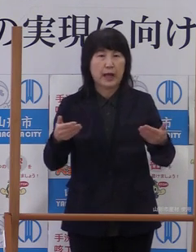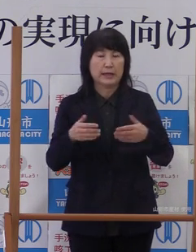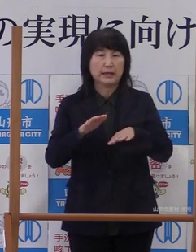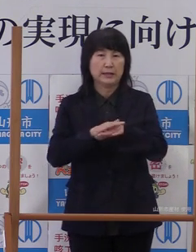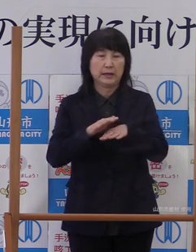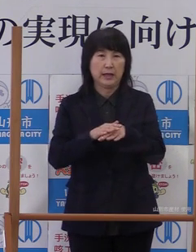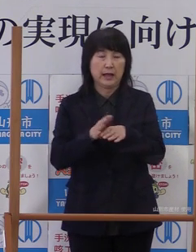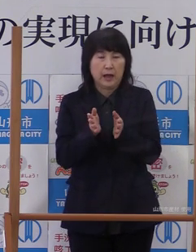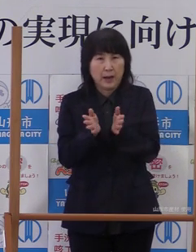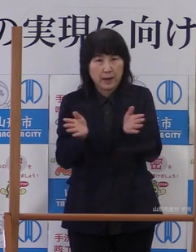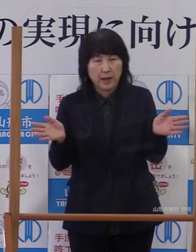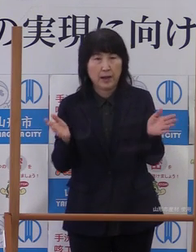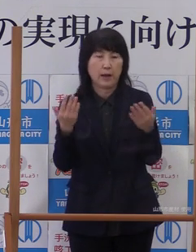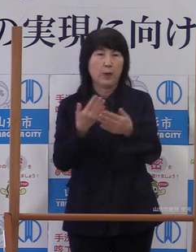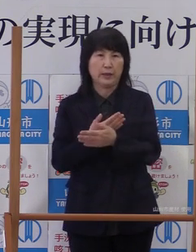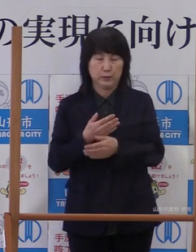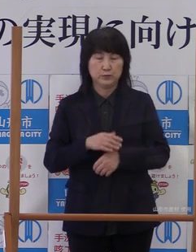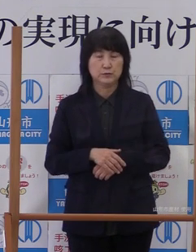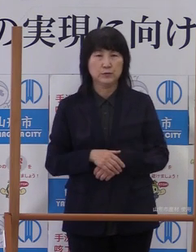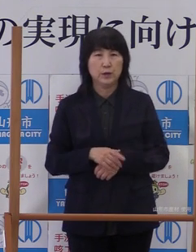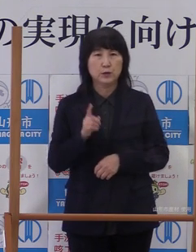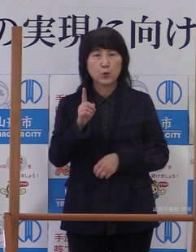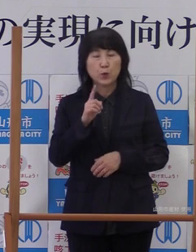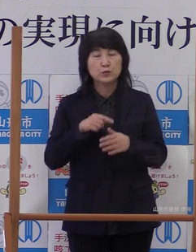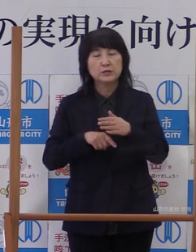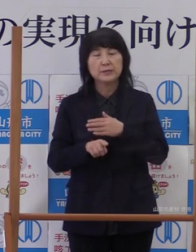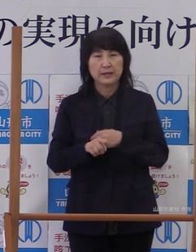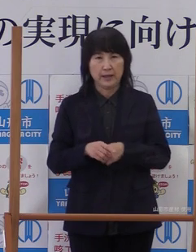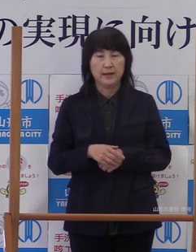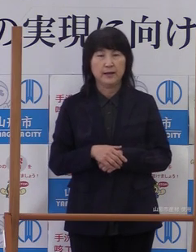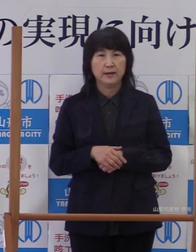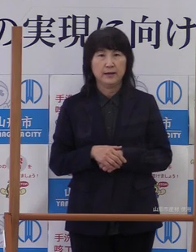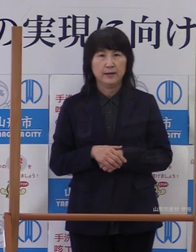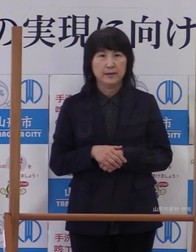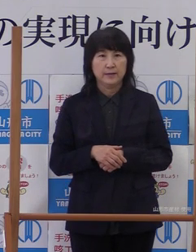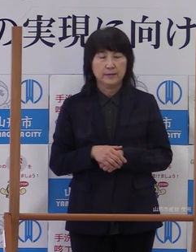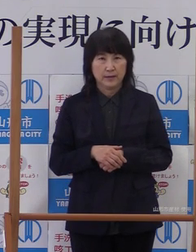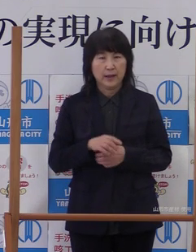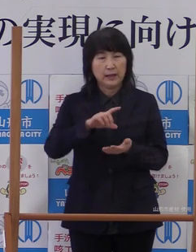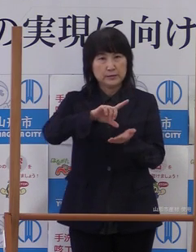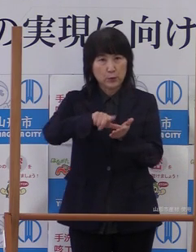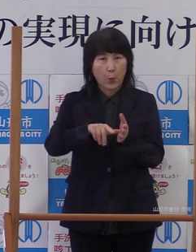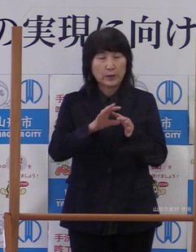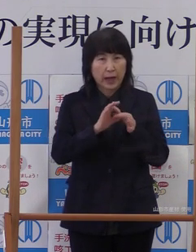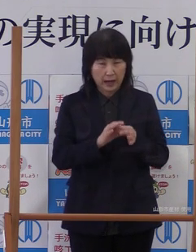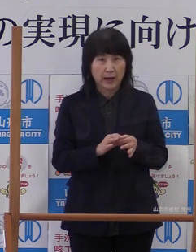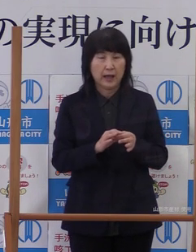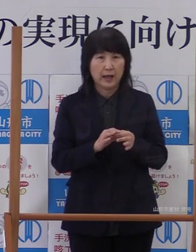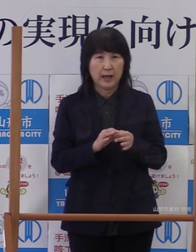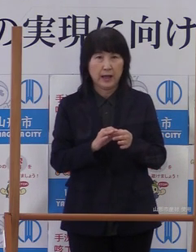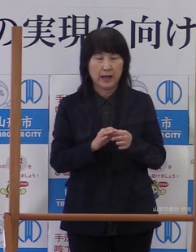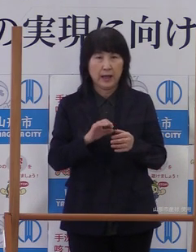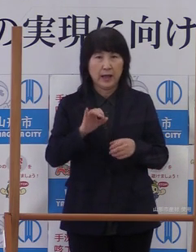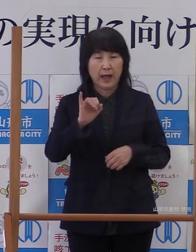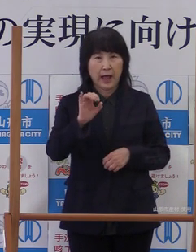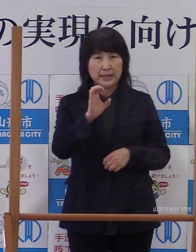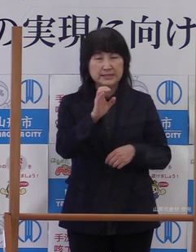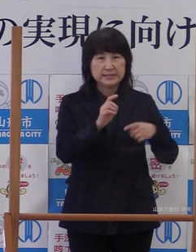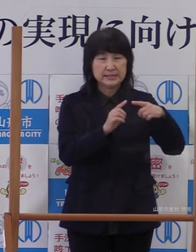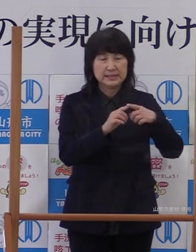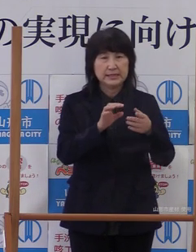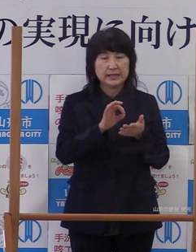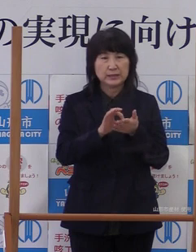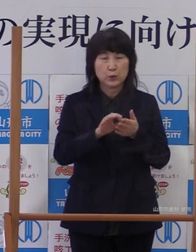というふうに思ってますので、そうした意味ではですね、この地方だからといってこう ICT の活用ができない